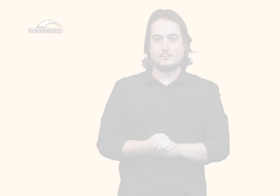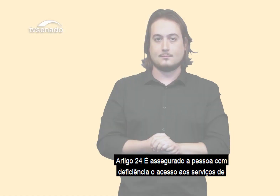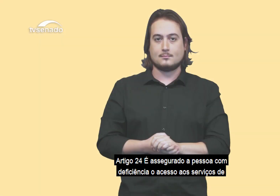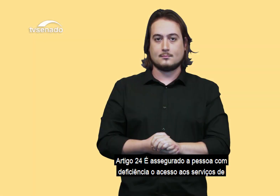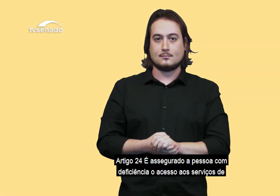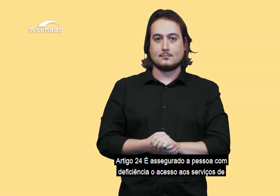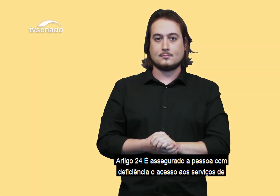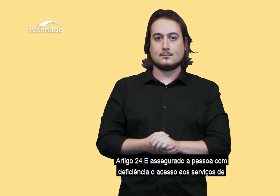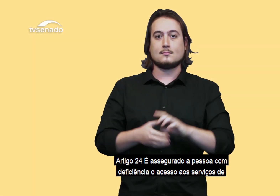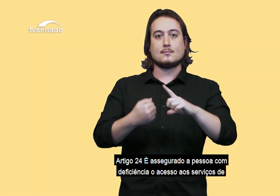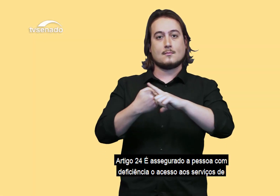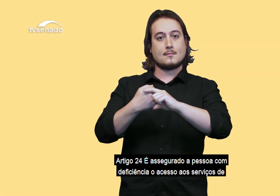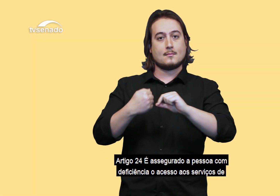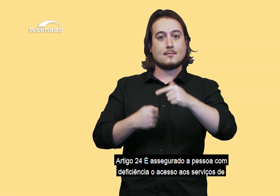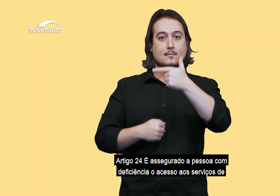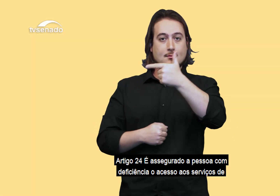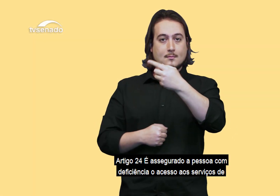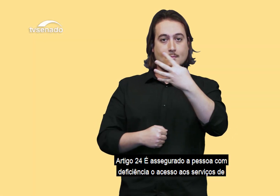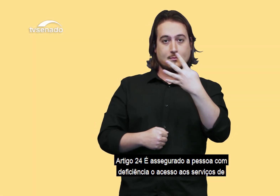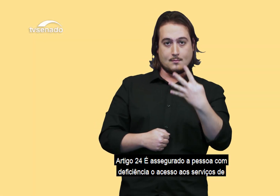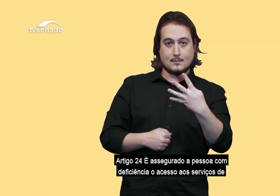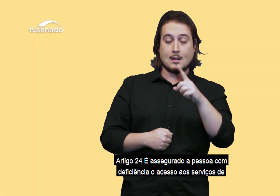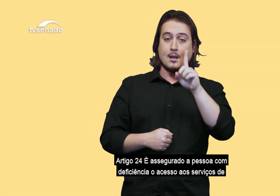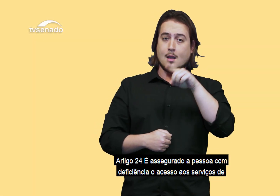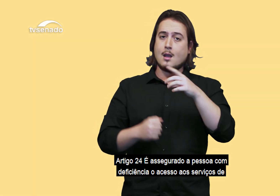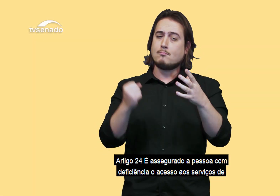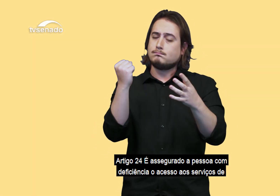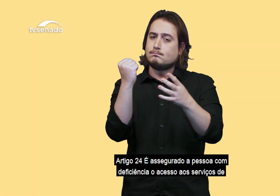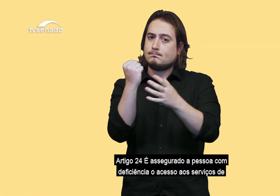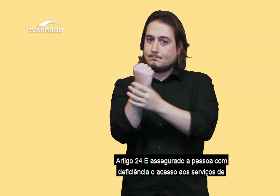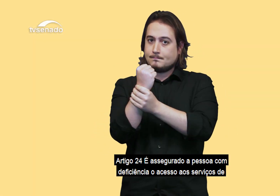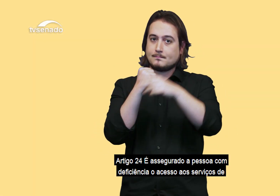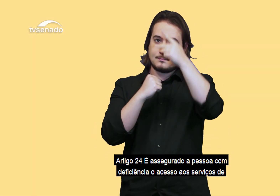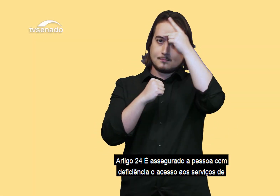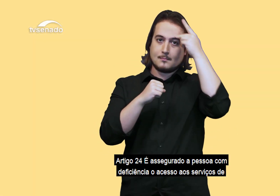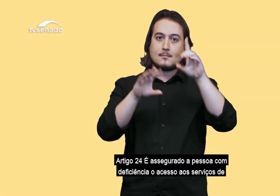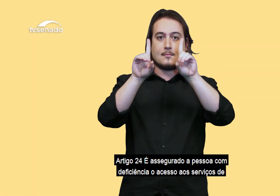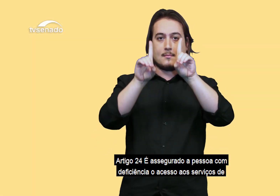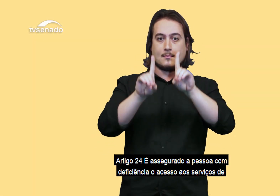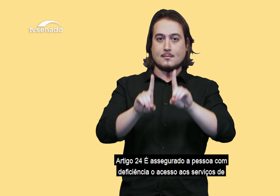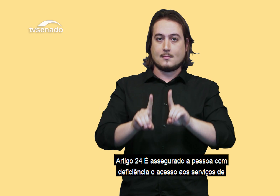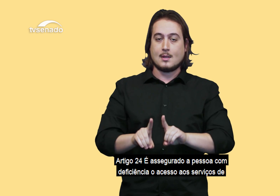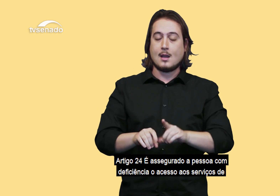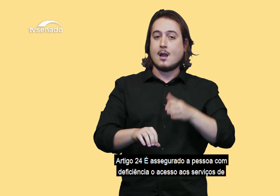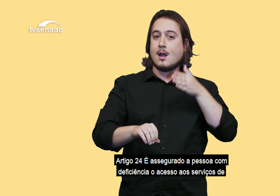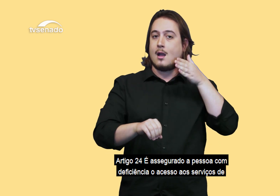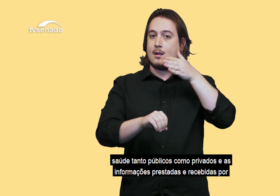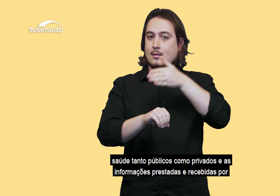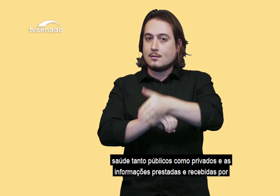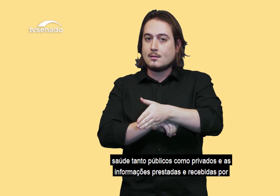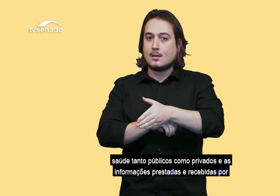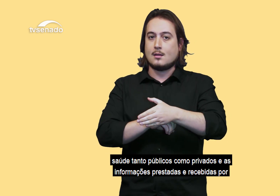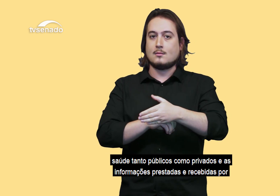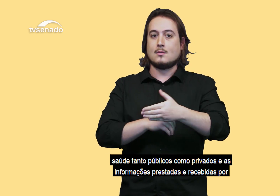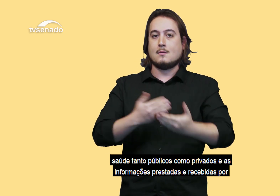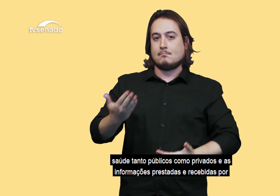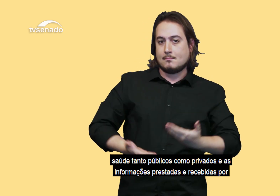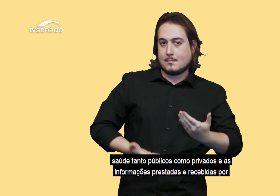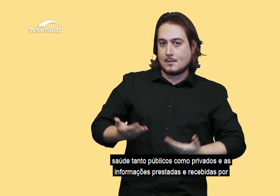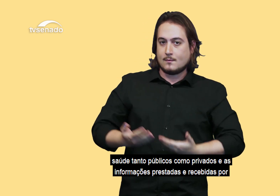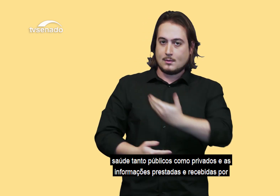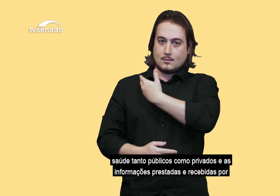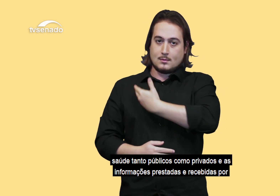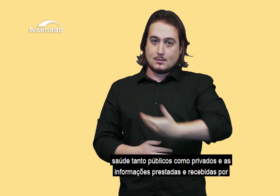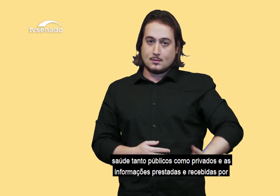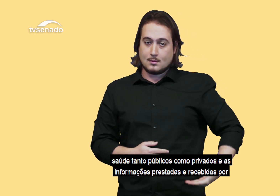Artigo 24. É assegurado à pessoa com deficiência o acesso aos serviços de saúde, tanto